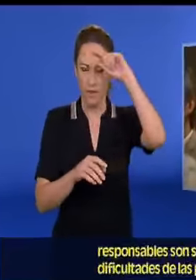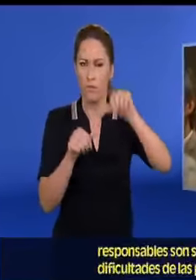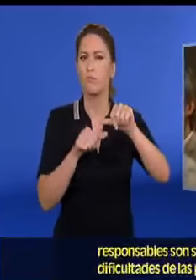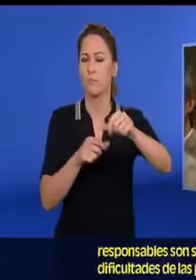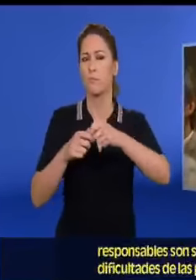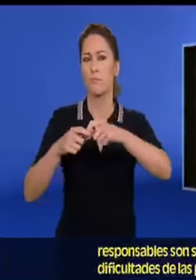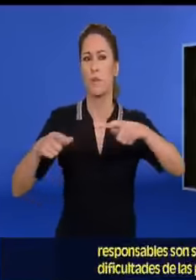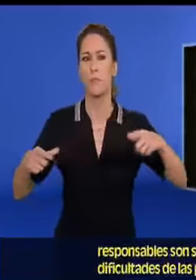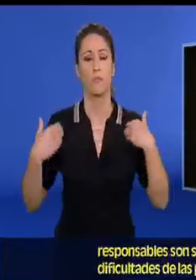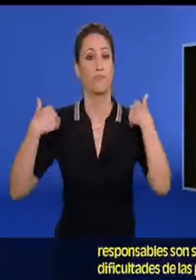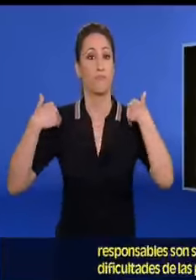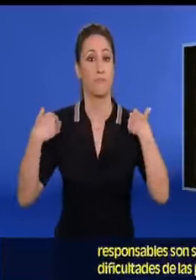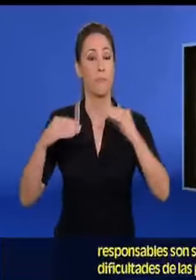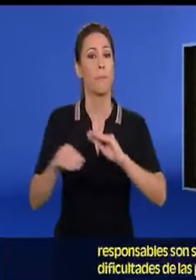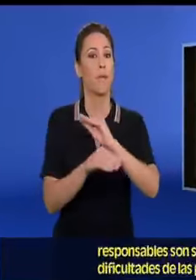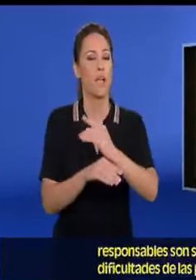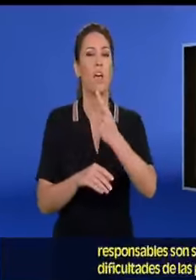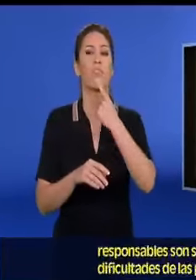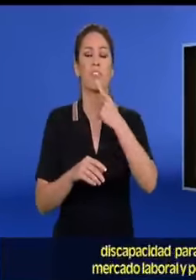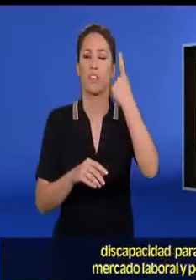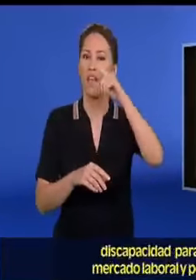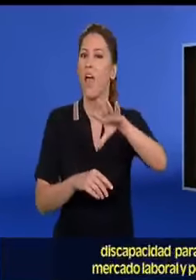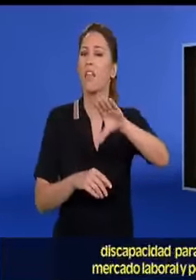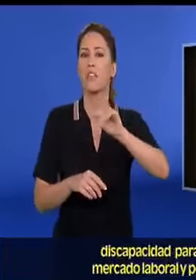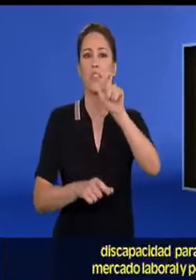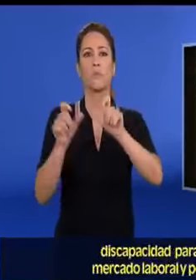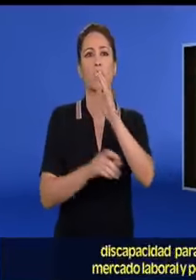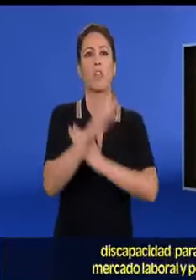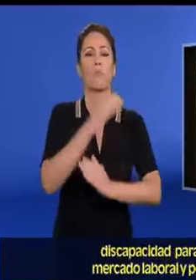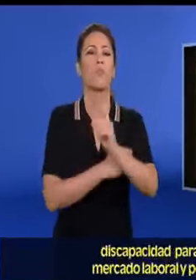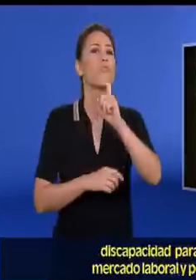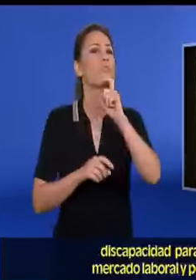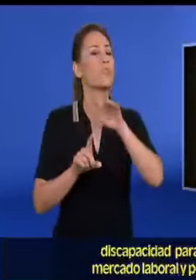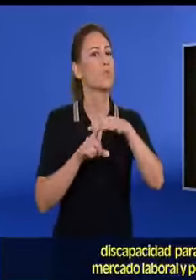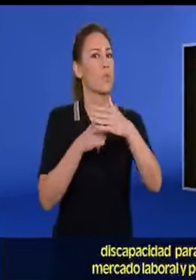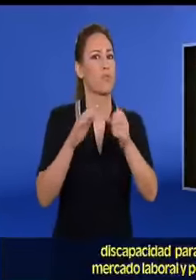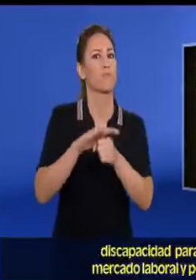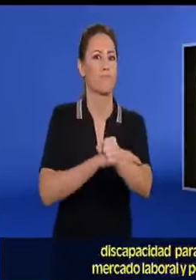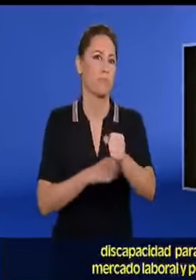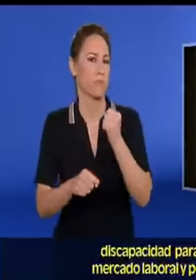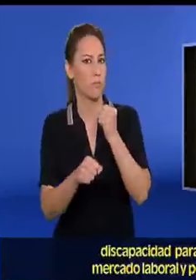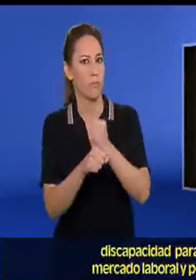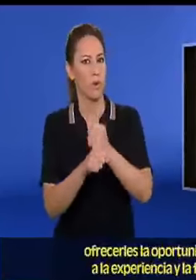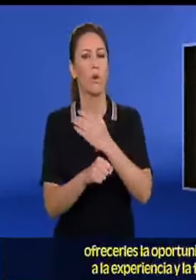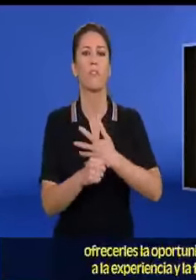responsables son sensibles a las dificultades de las personas con discapacidad para entrar en el mercado laboral y por eso quieren